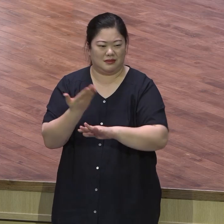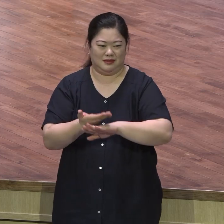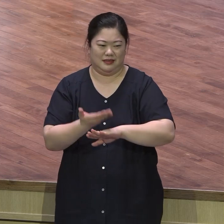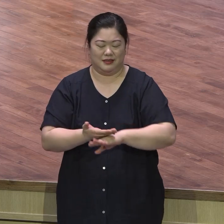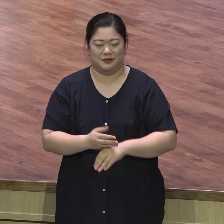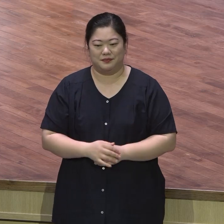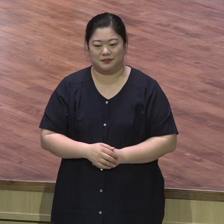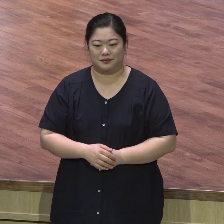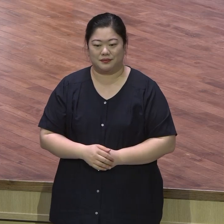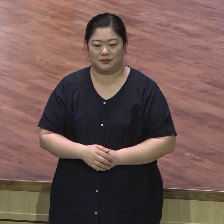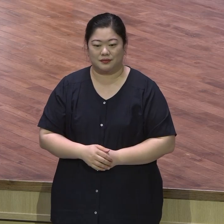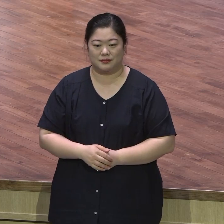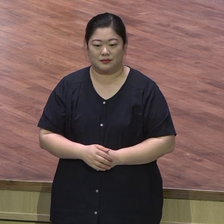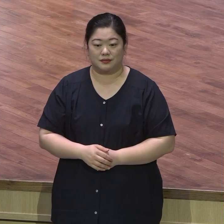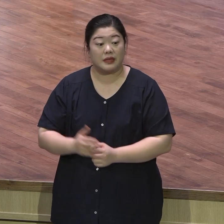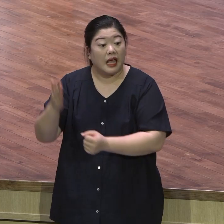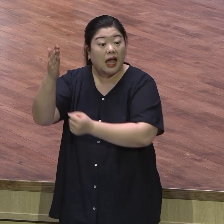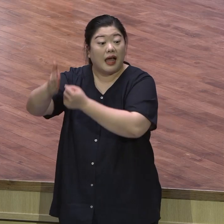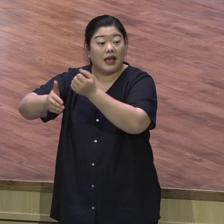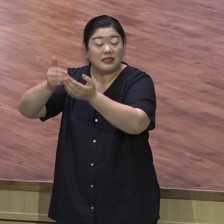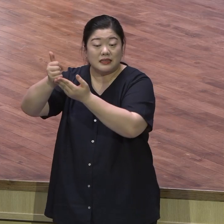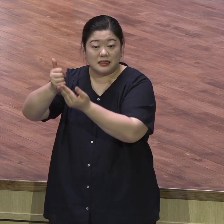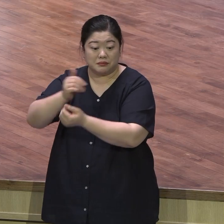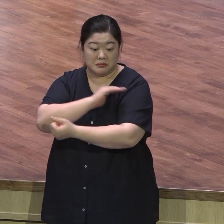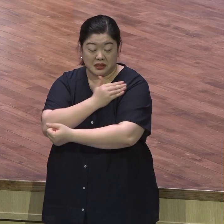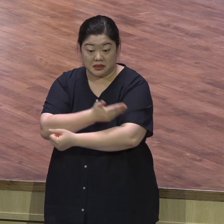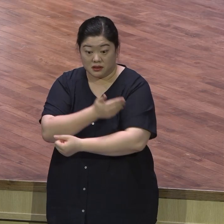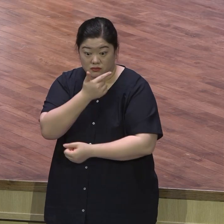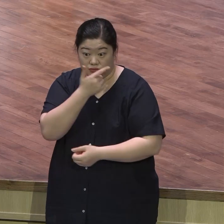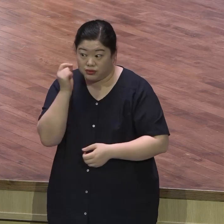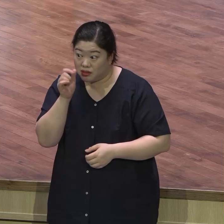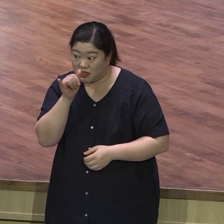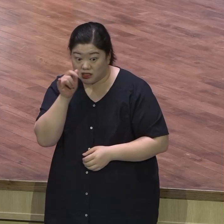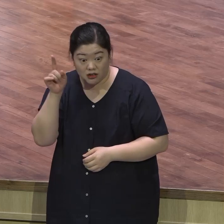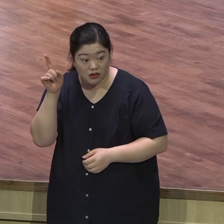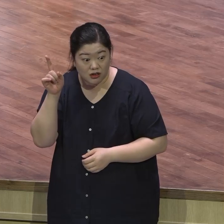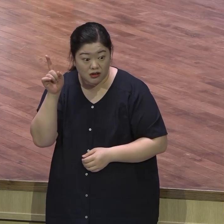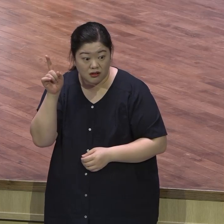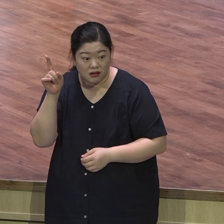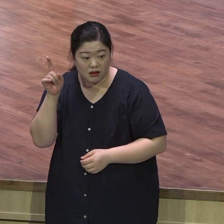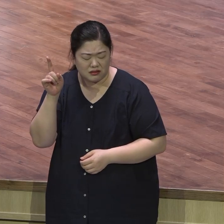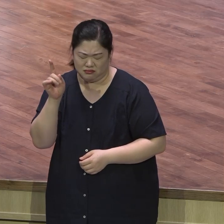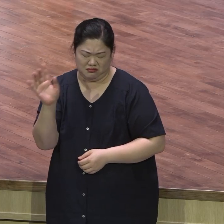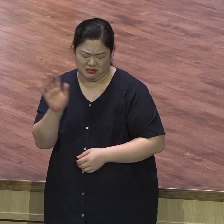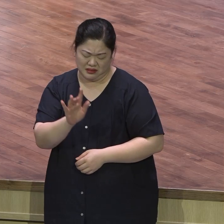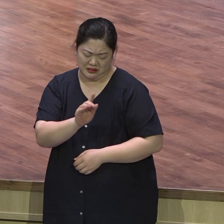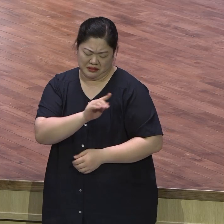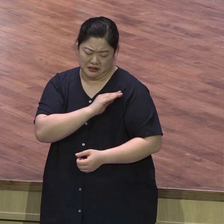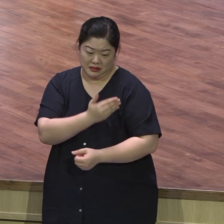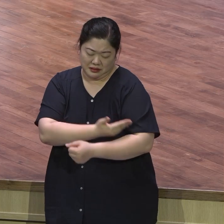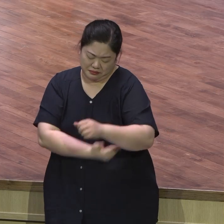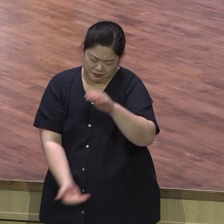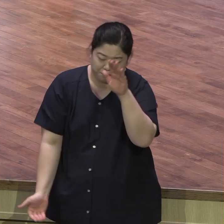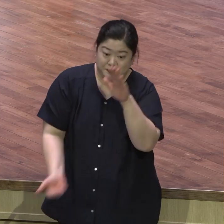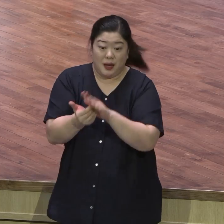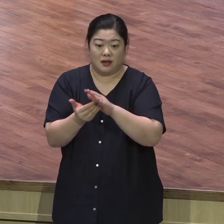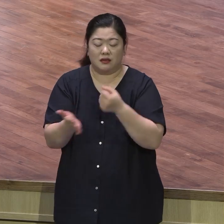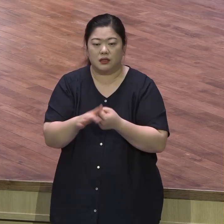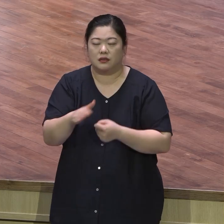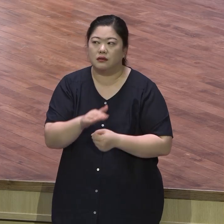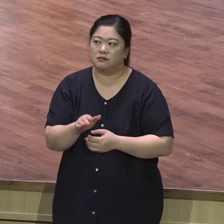하나님이 뭐를 못하시겠냐고 그 하나는 좀 믿어보세요 산업인 여러분은요